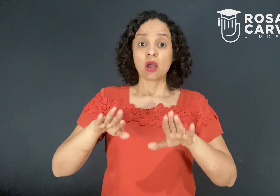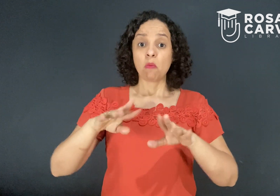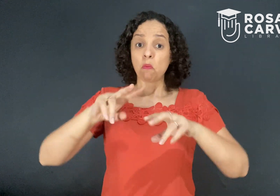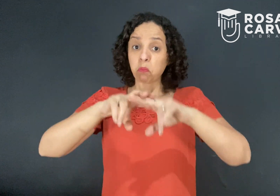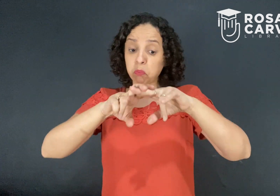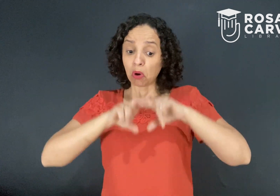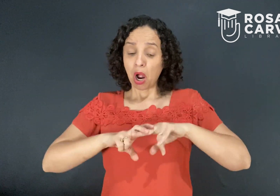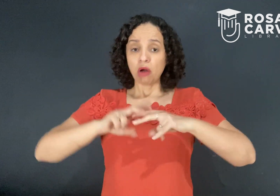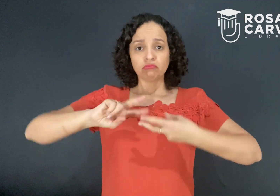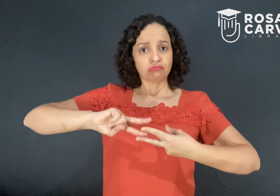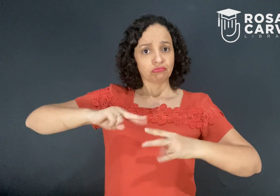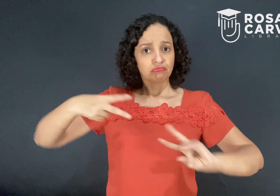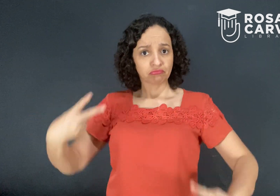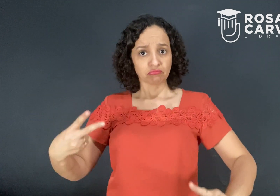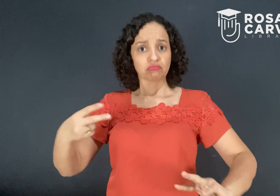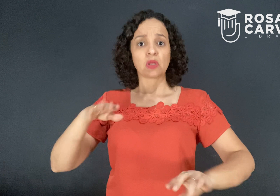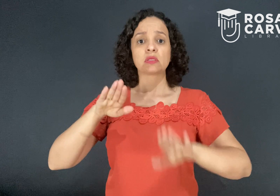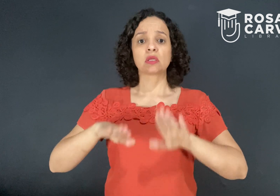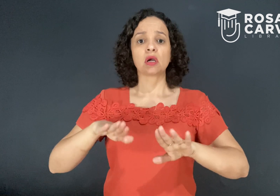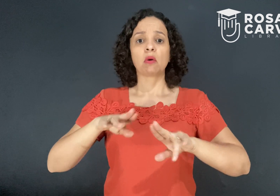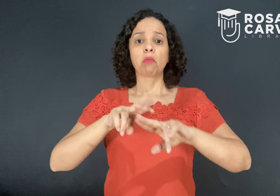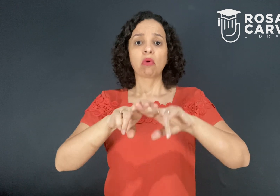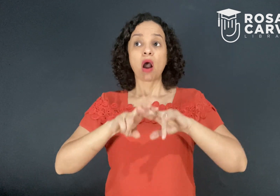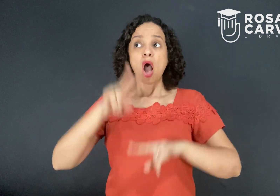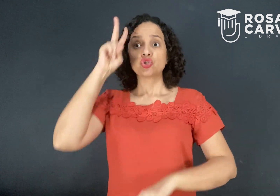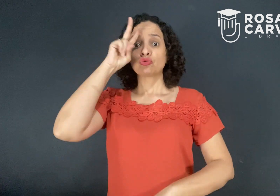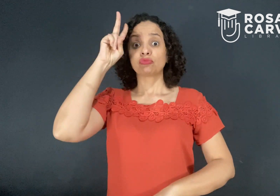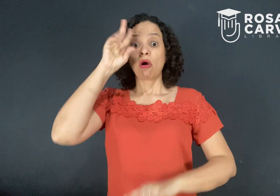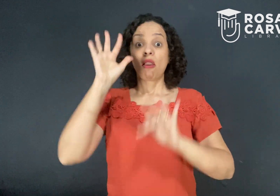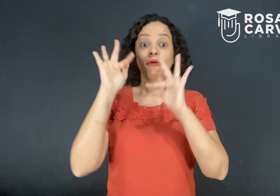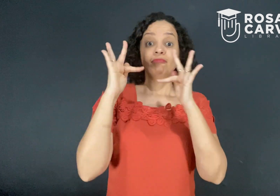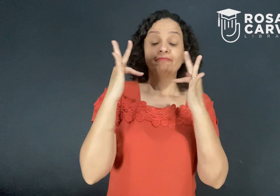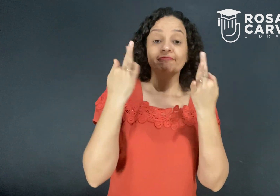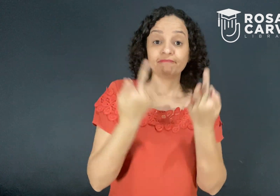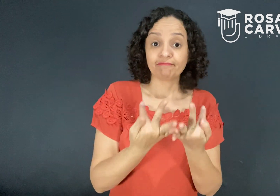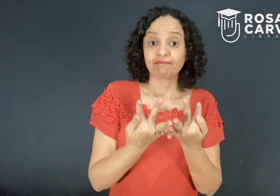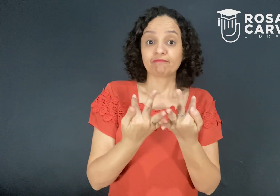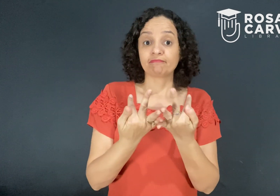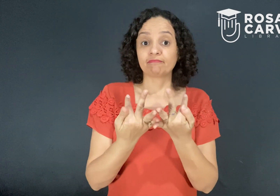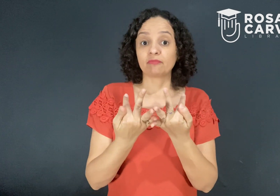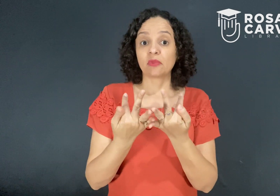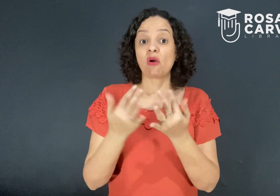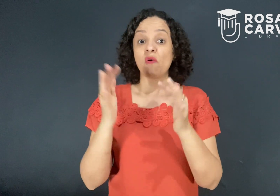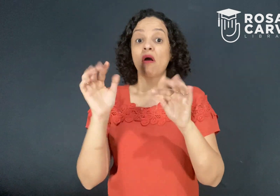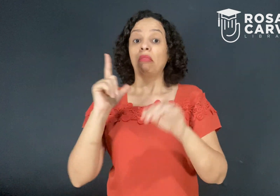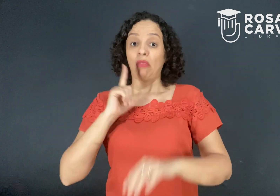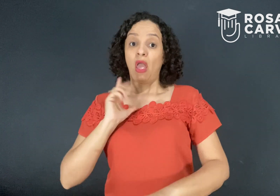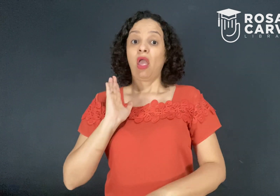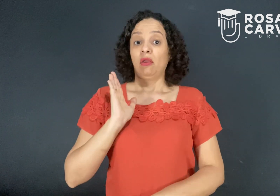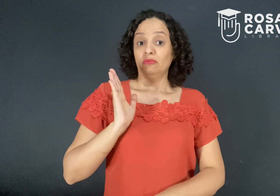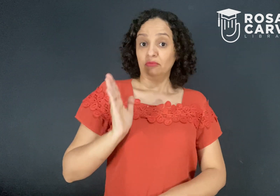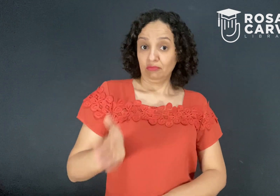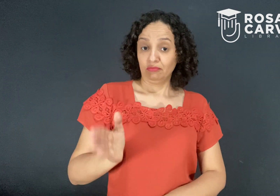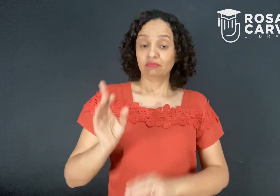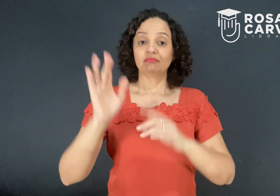de acordo com o histórico familiar. Às vezes já tem pessoas que têm depressão na família. Pode ser por